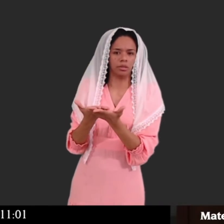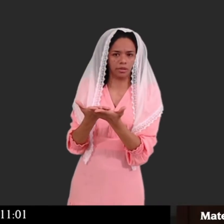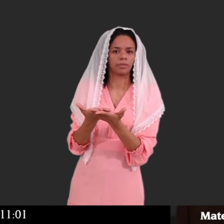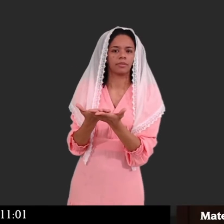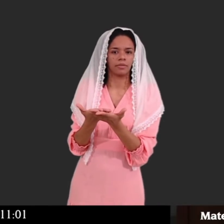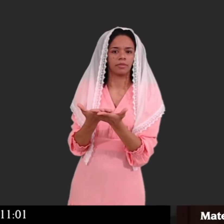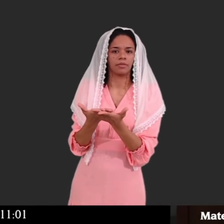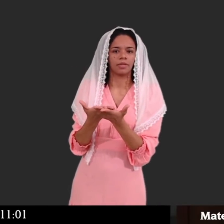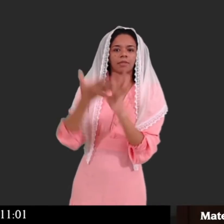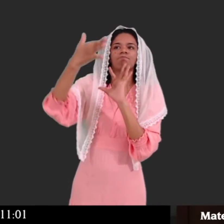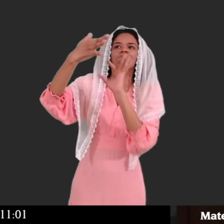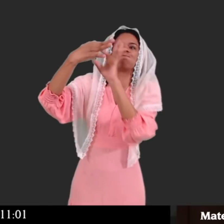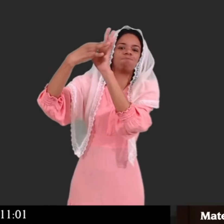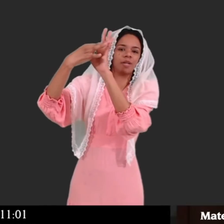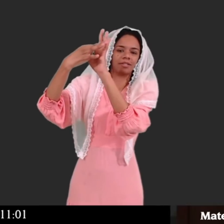parte, está enxertado